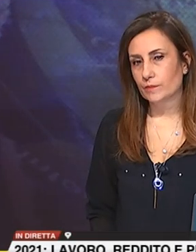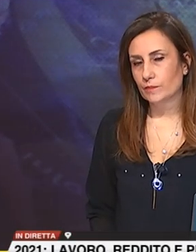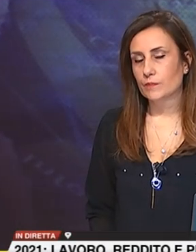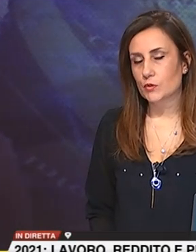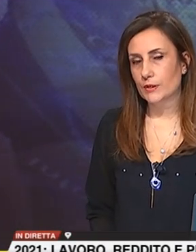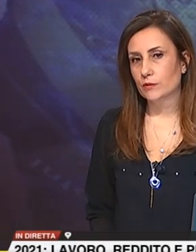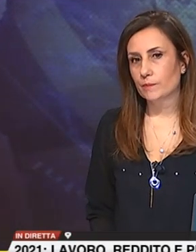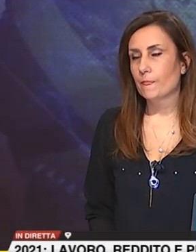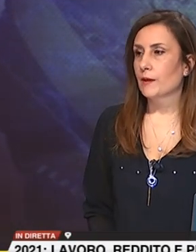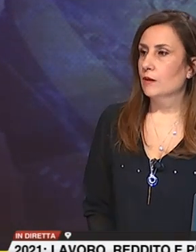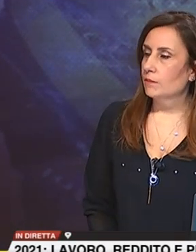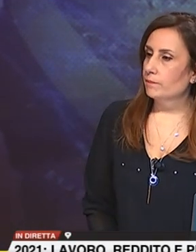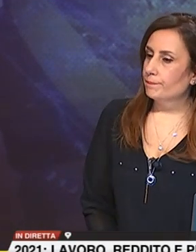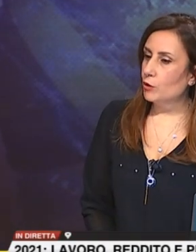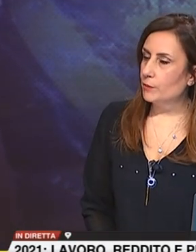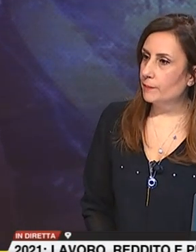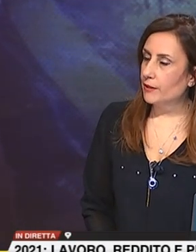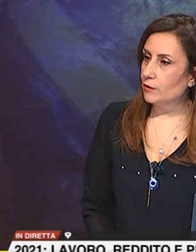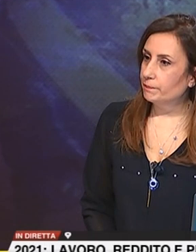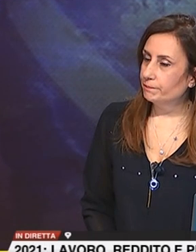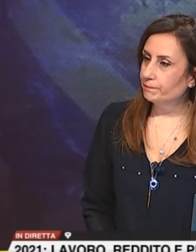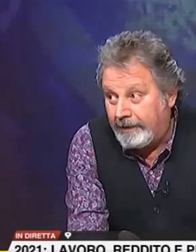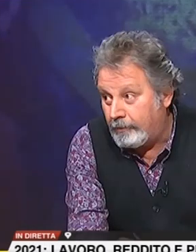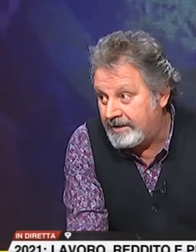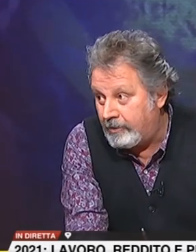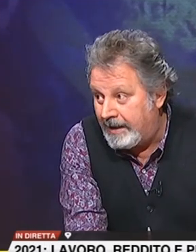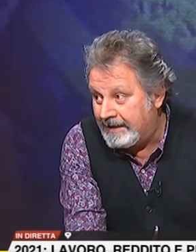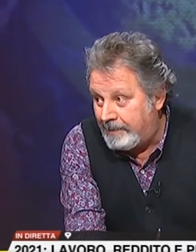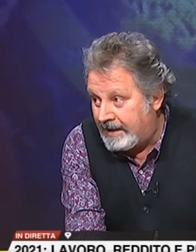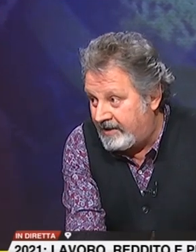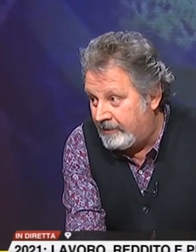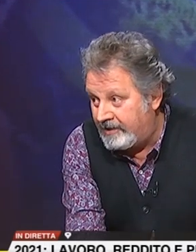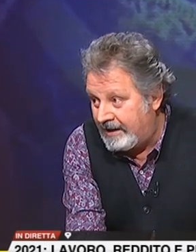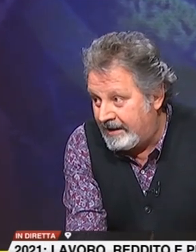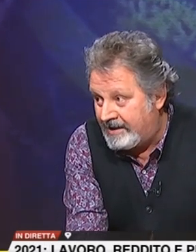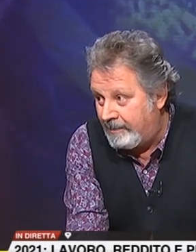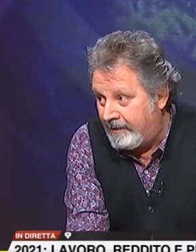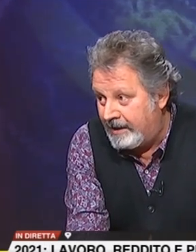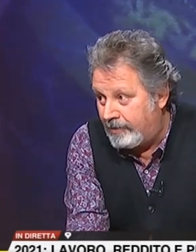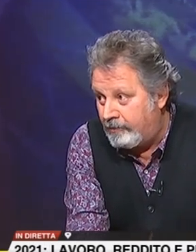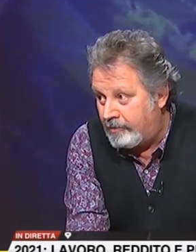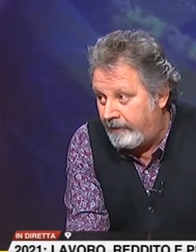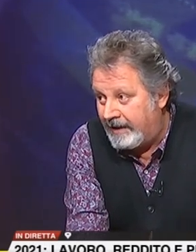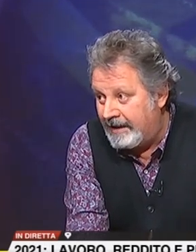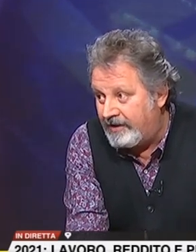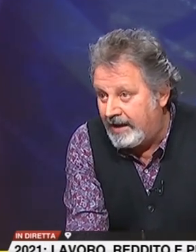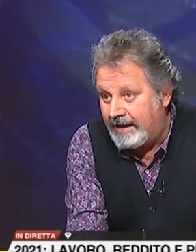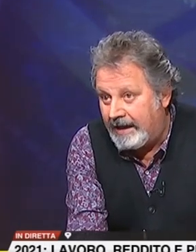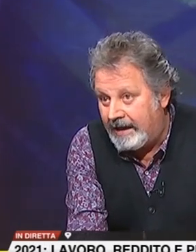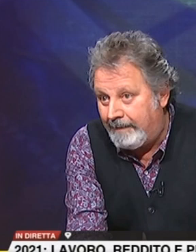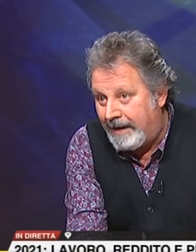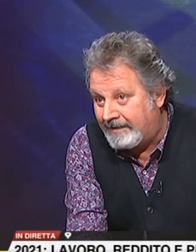da sempre quasi, certo. Praticamente. Paolino Barbiero. Ho fatto questa domanda perché essendo residente assieme va dentro al nucleo a fare